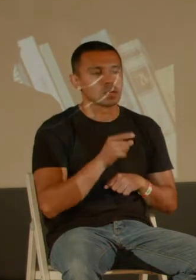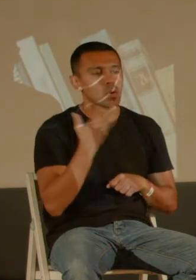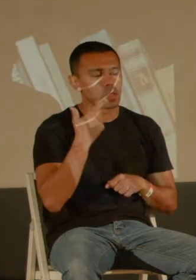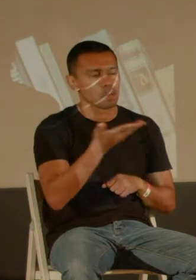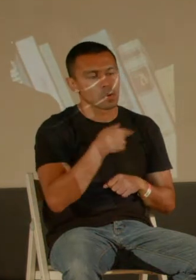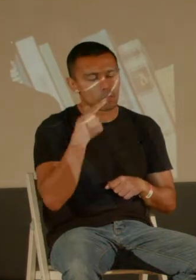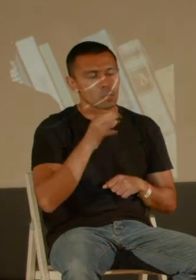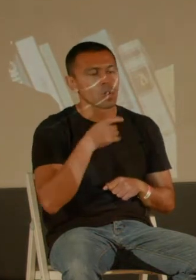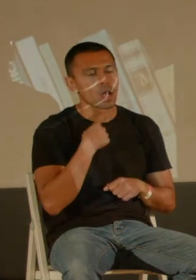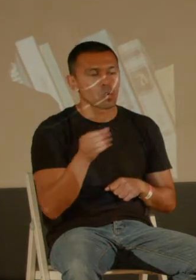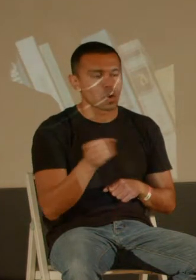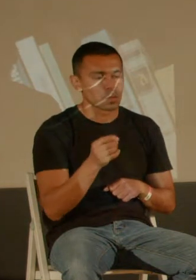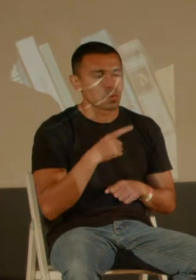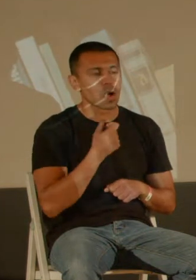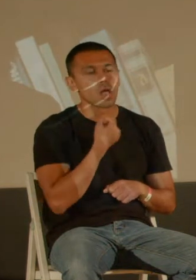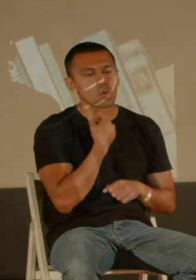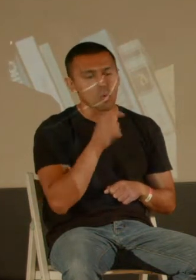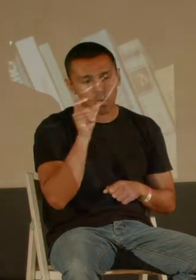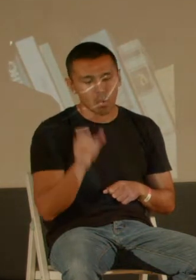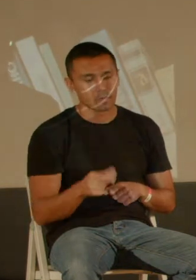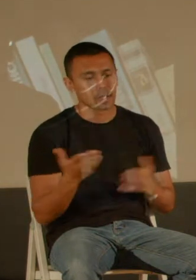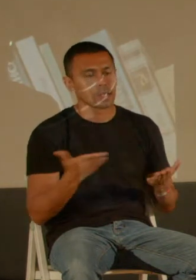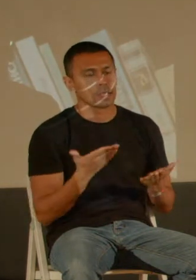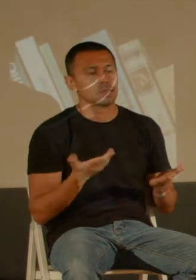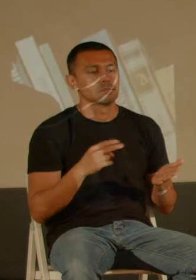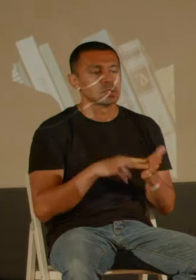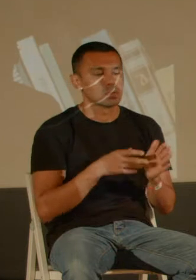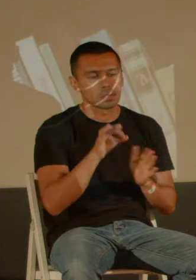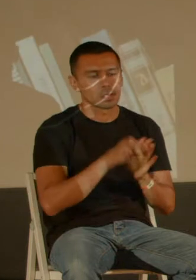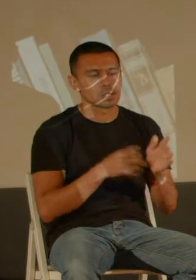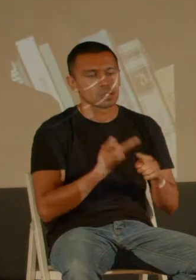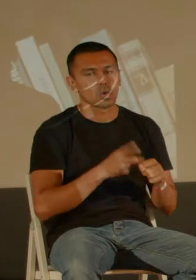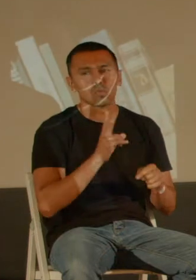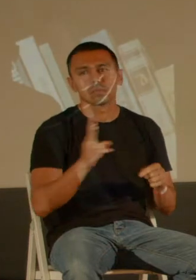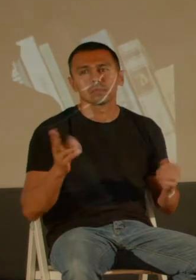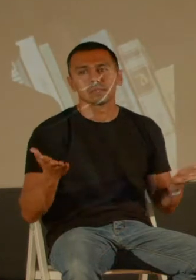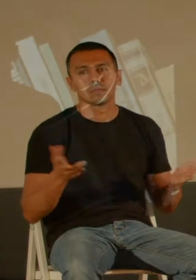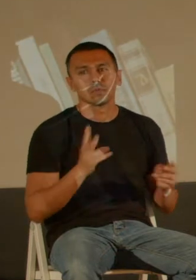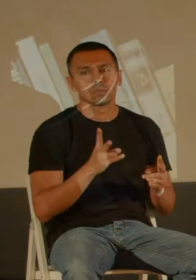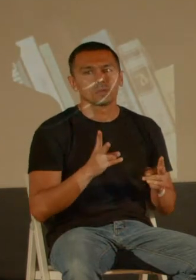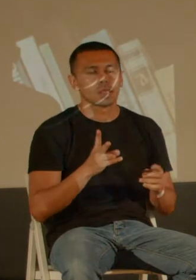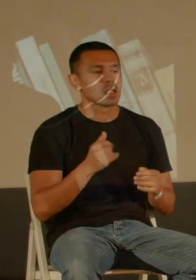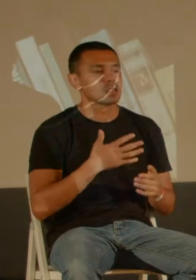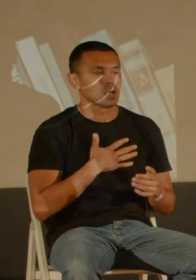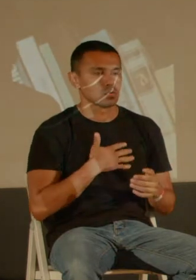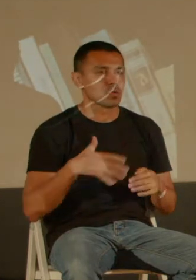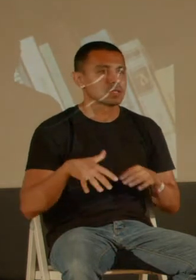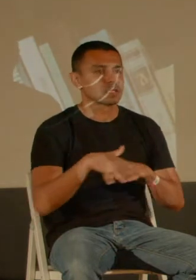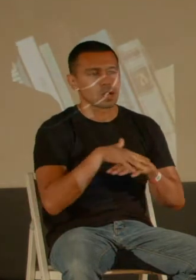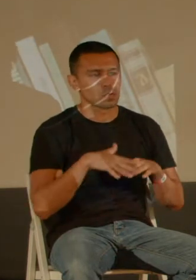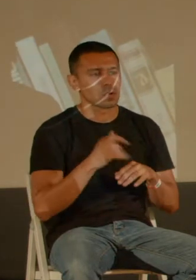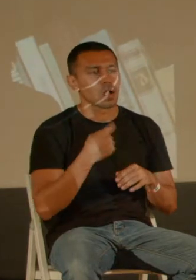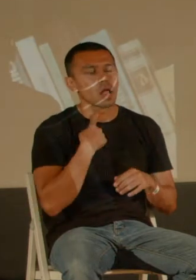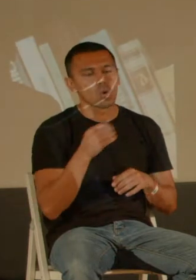коли ми говоримо про алкоголізм, про алкоголіків, який стереотип зразу? Ну, це хтось явно не з нашого середовища,